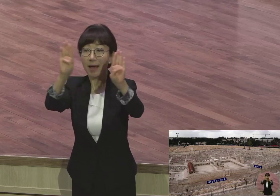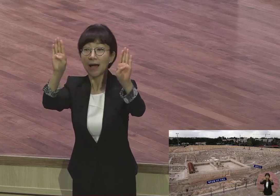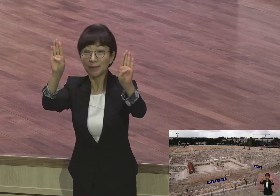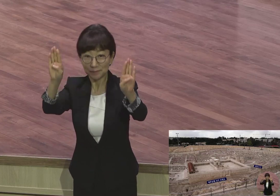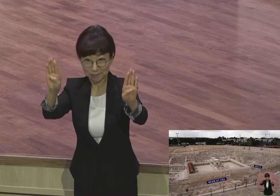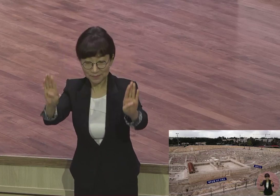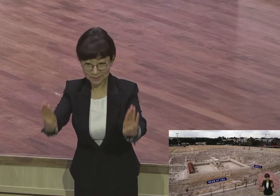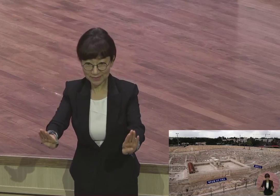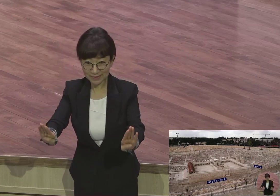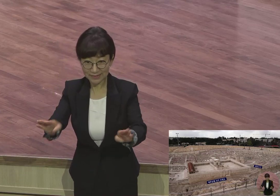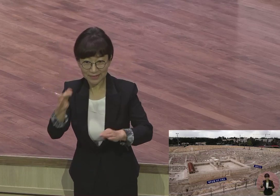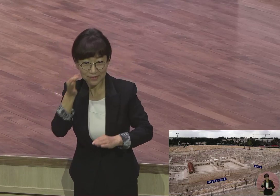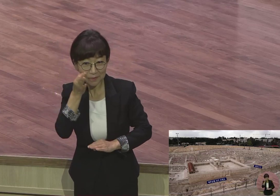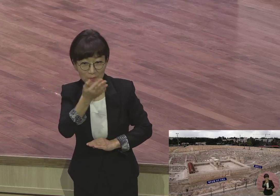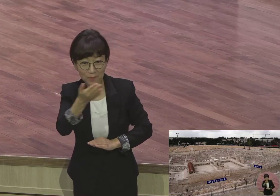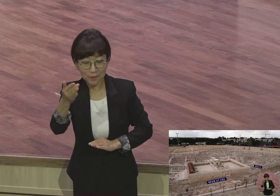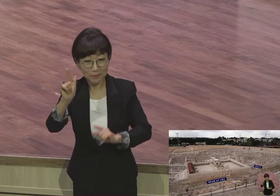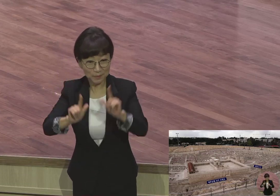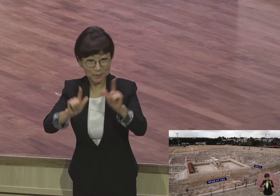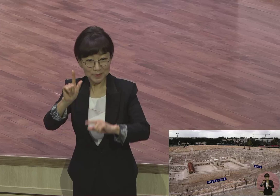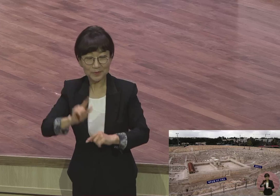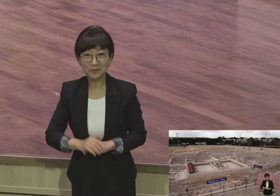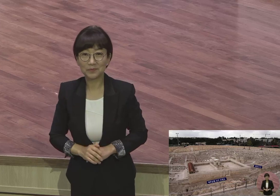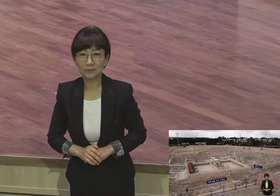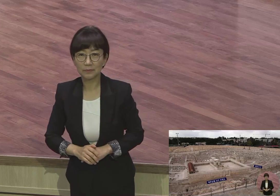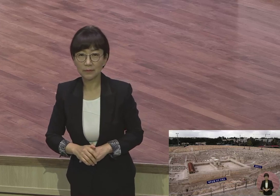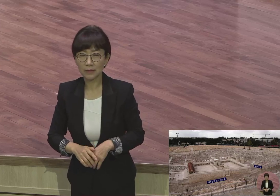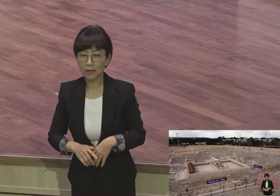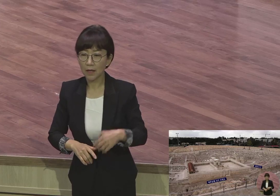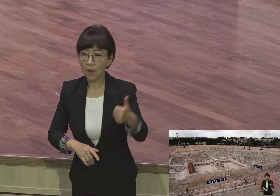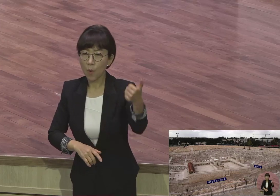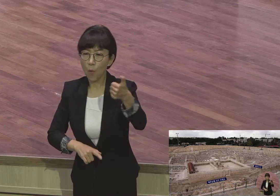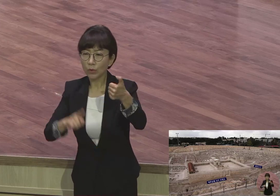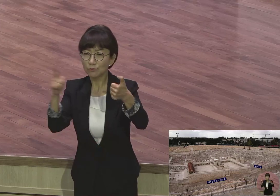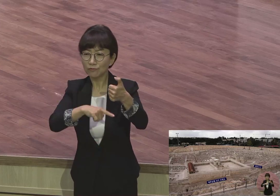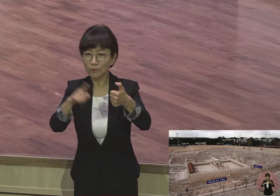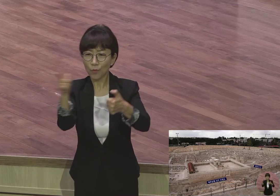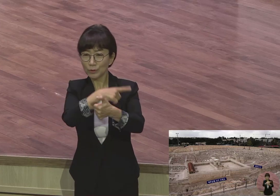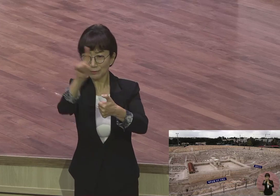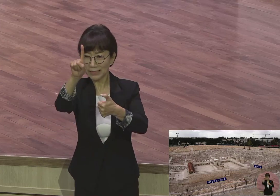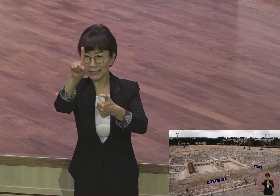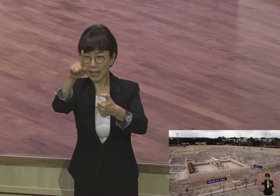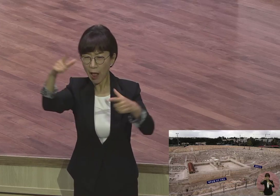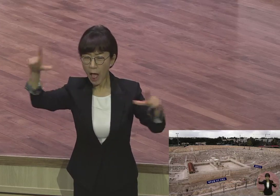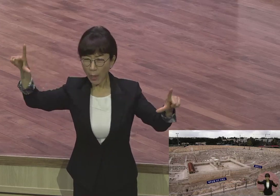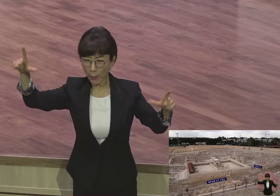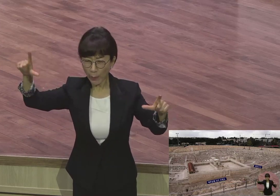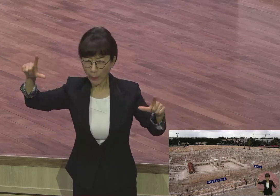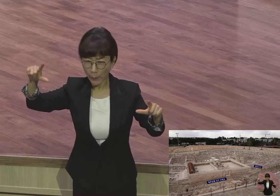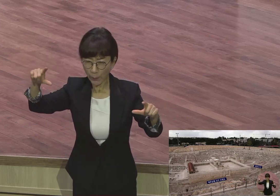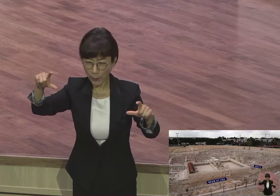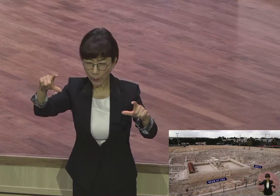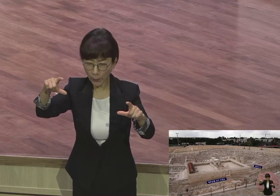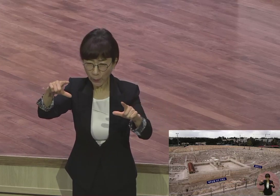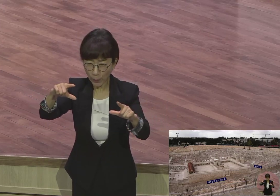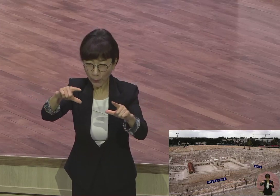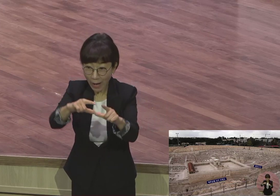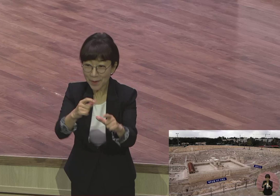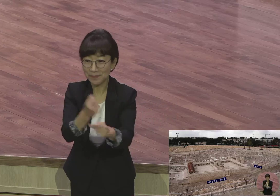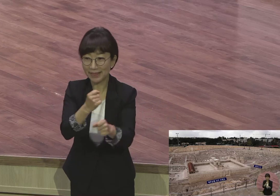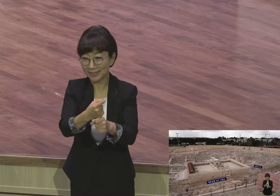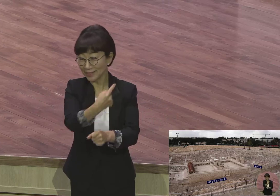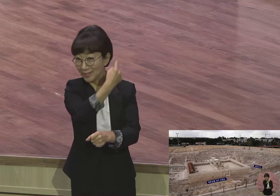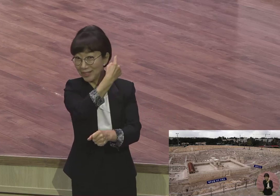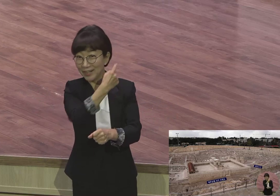당시 성전과 성벽을 50분의 1로 축소해서 만든 겁니다. 국가가 만든 거예요. 그 성전 옆에, 헤롯 성전